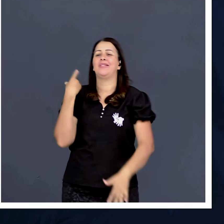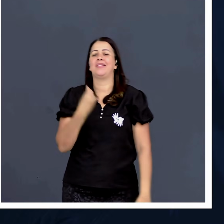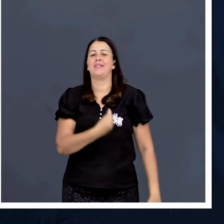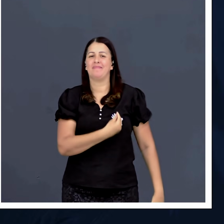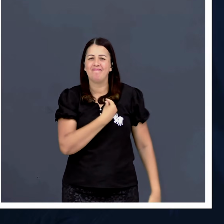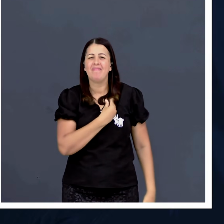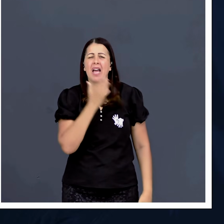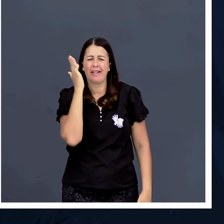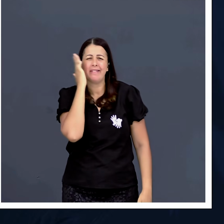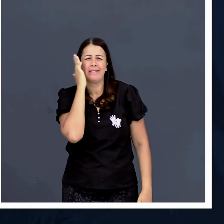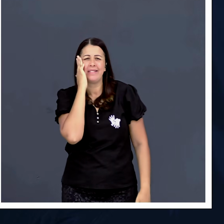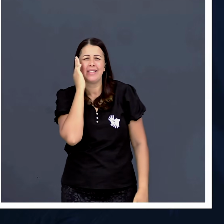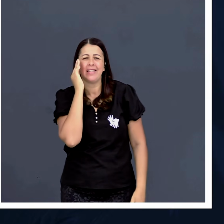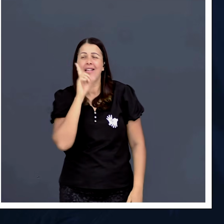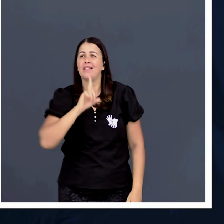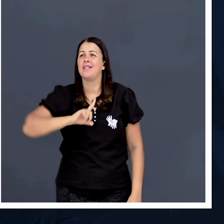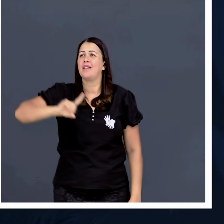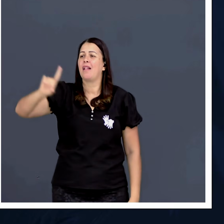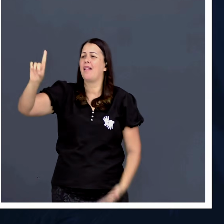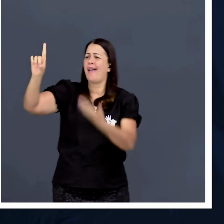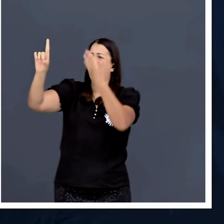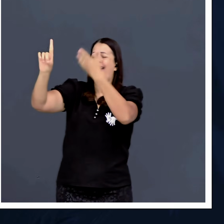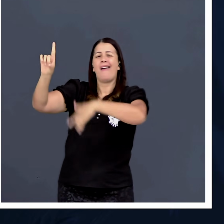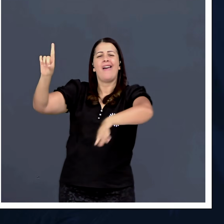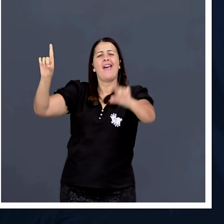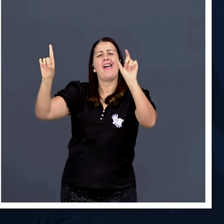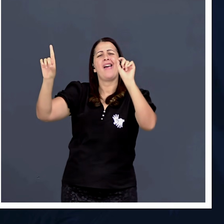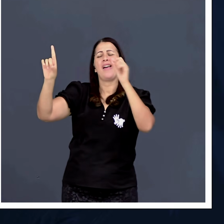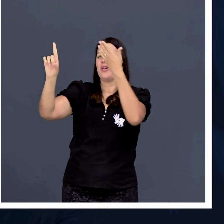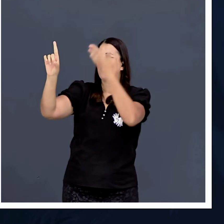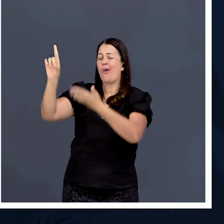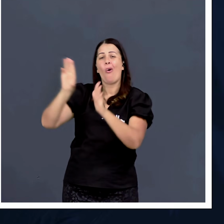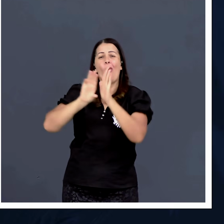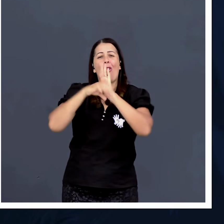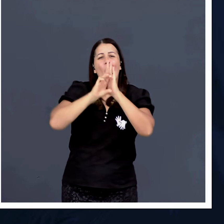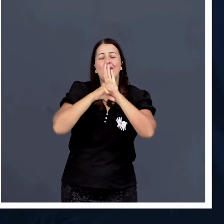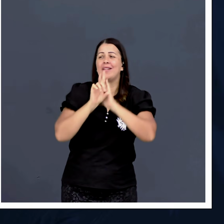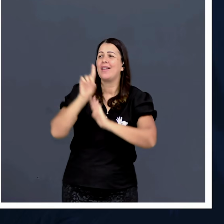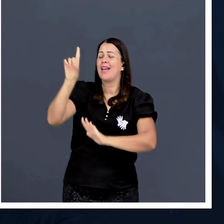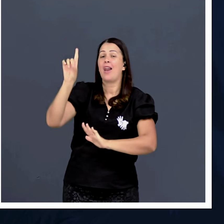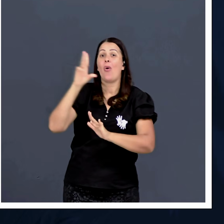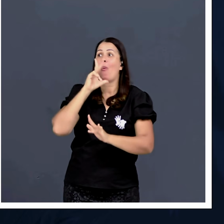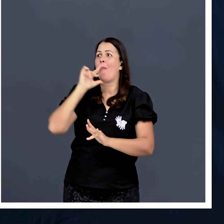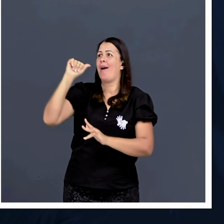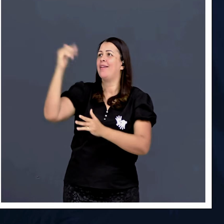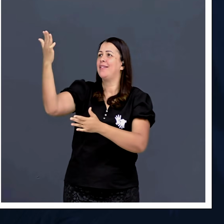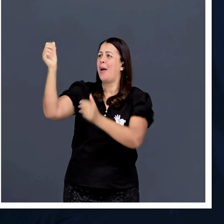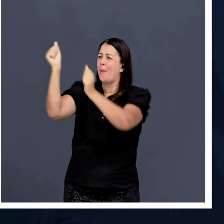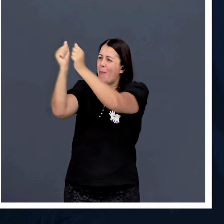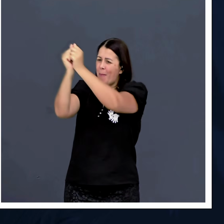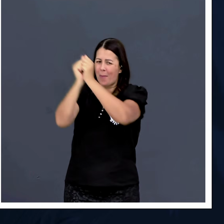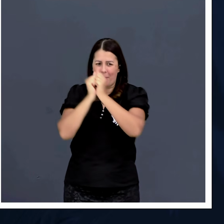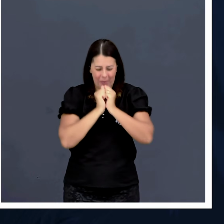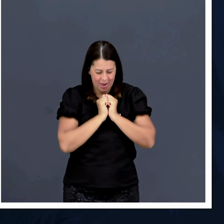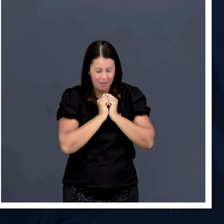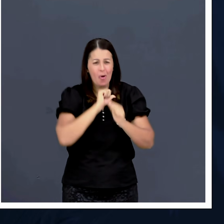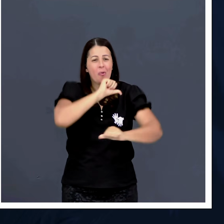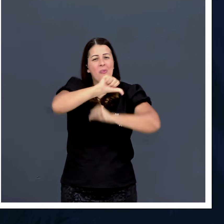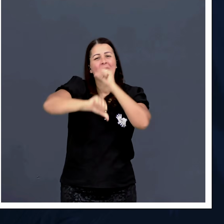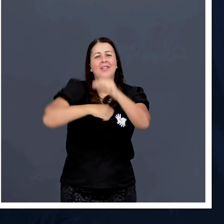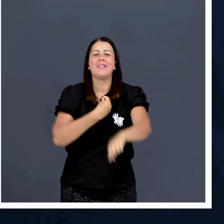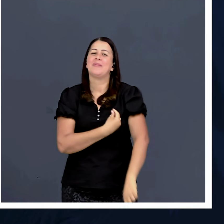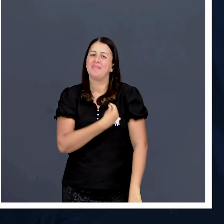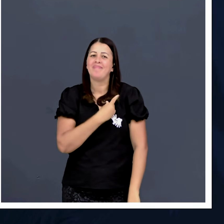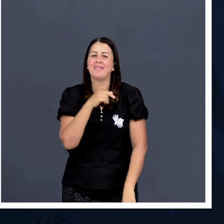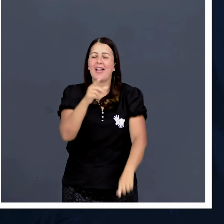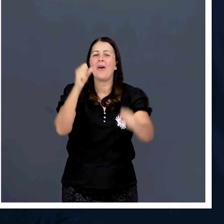que entender quem Ele é, termos o conceito de que Ele é um Pai e está perto, muda tudo nas nossas vidas. E